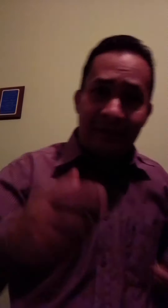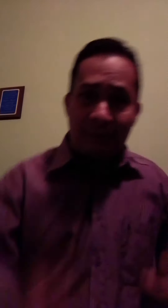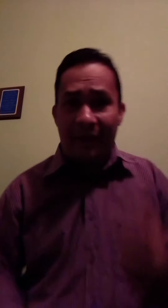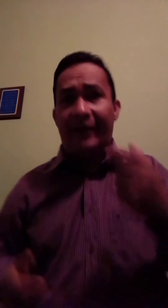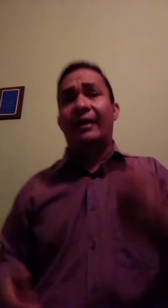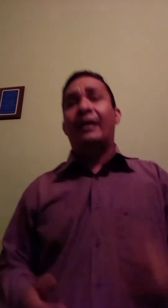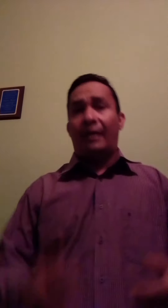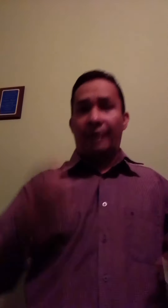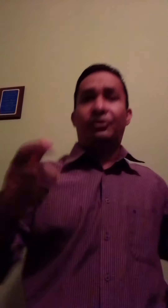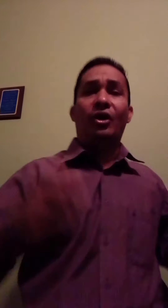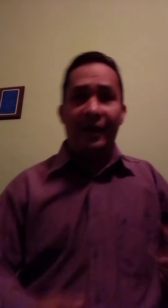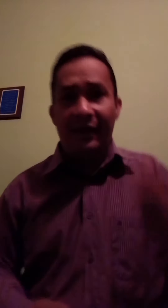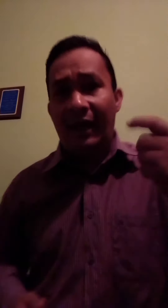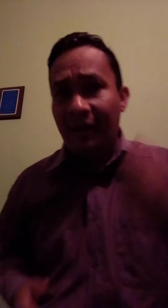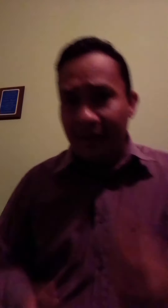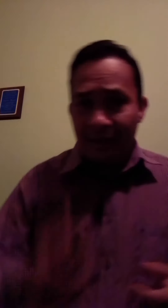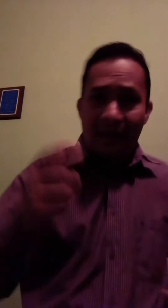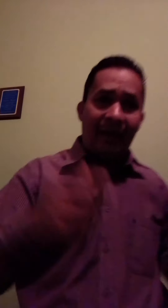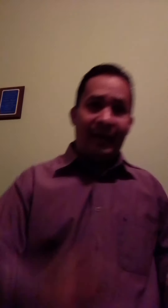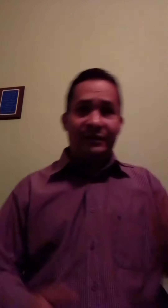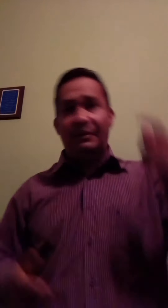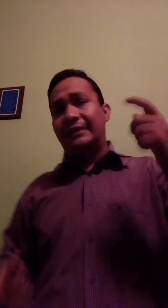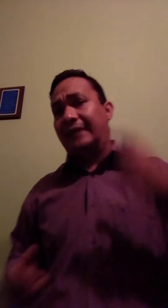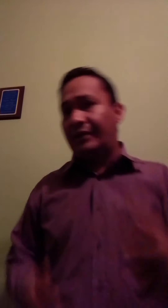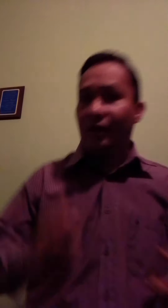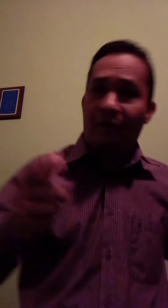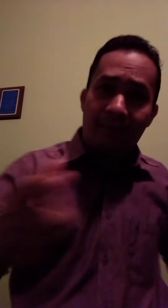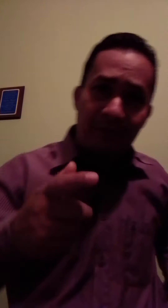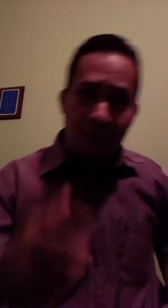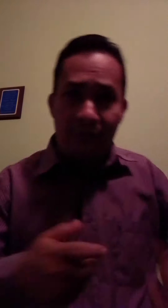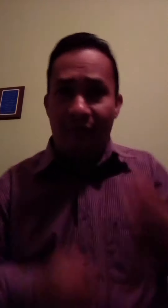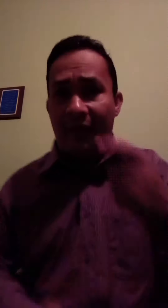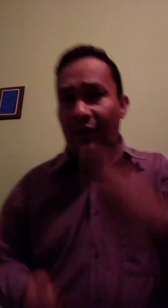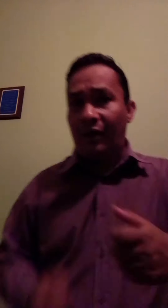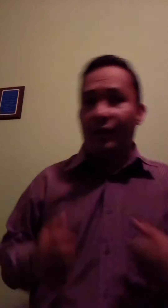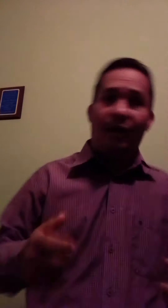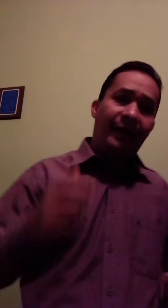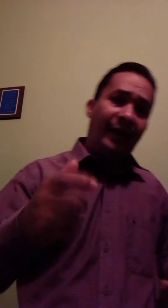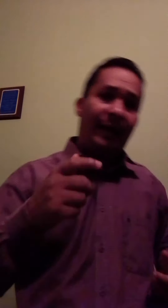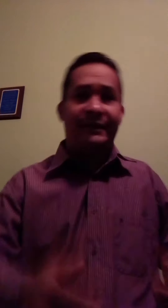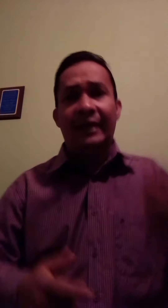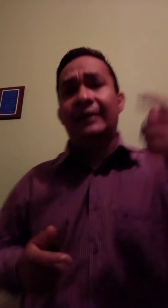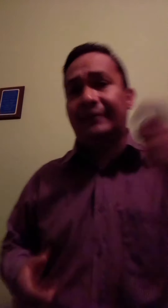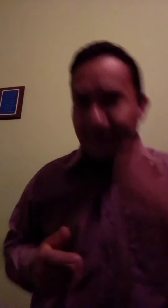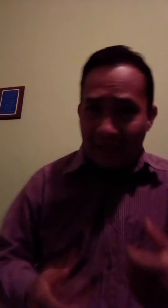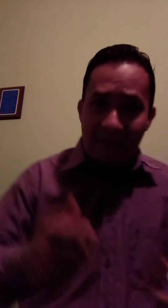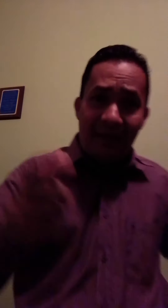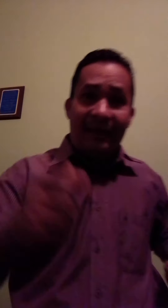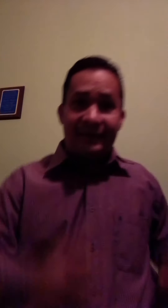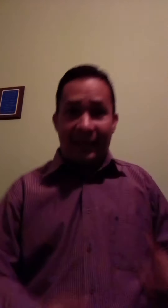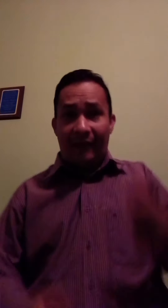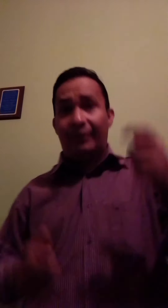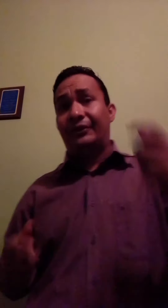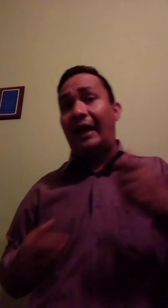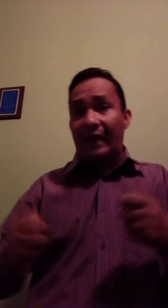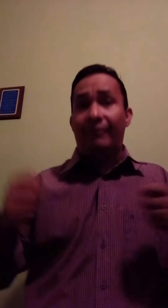poder, autoridad, que eres vencedor Con tu pelo lograrás, ya verás que la montaña